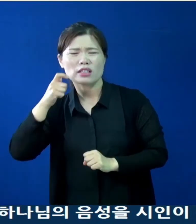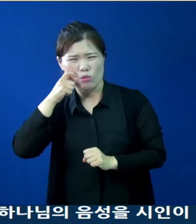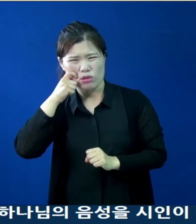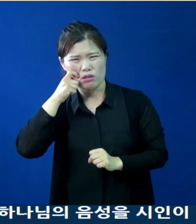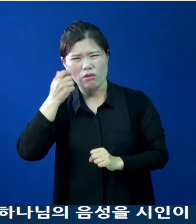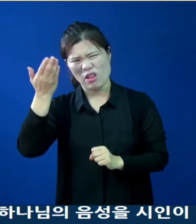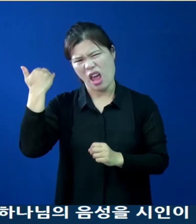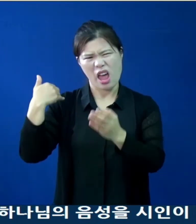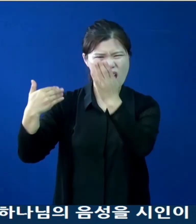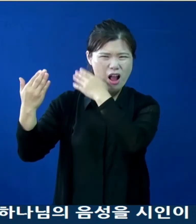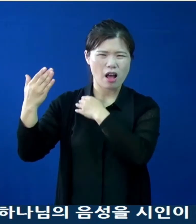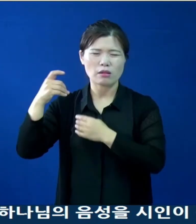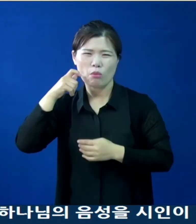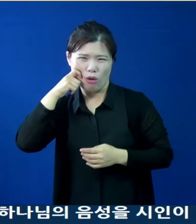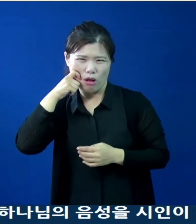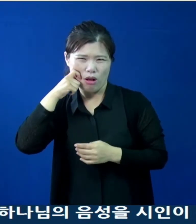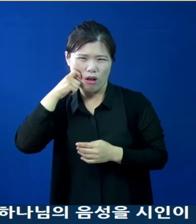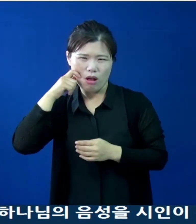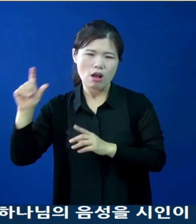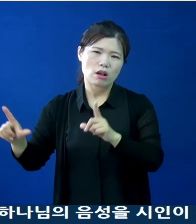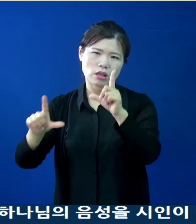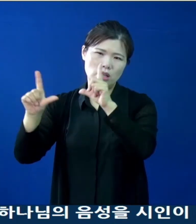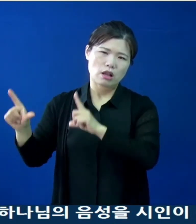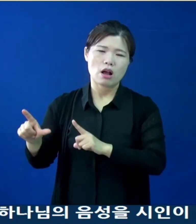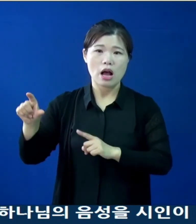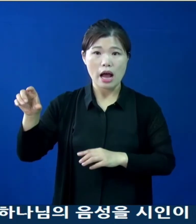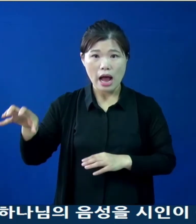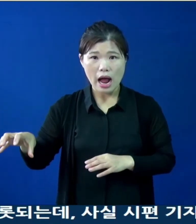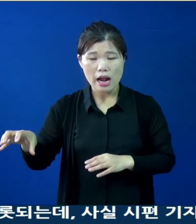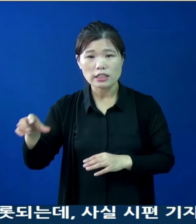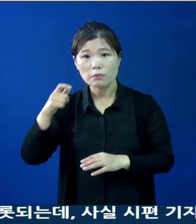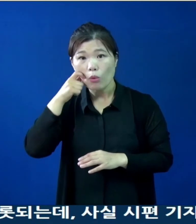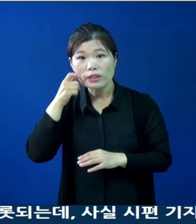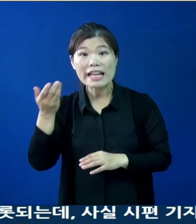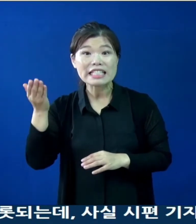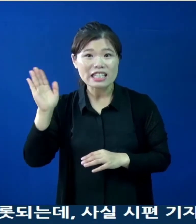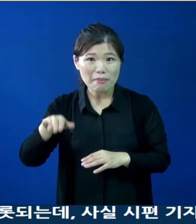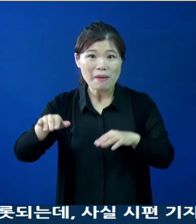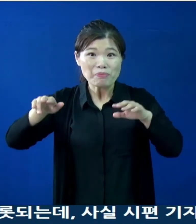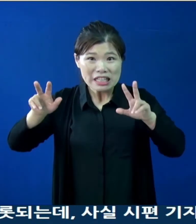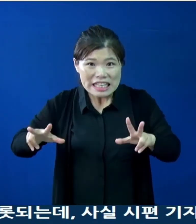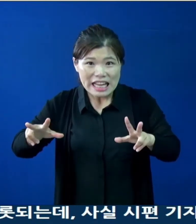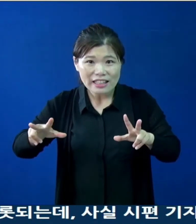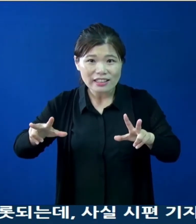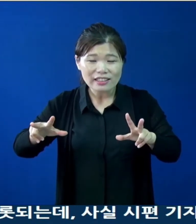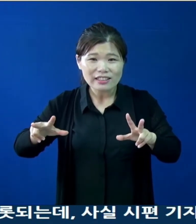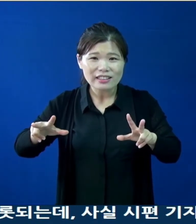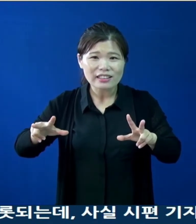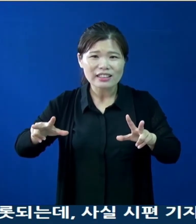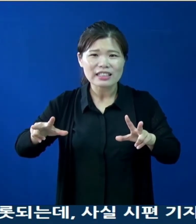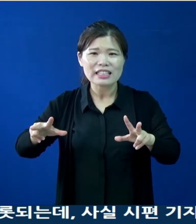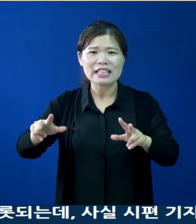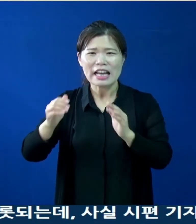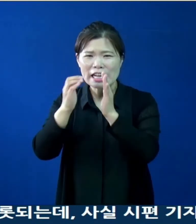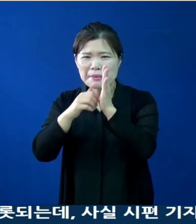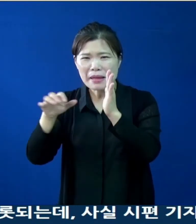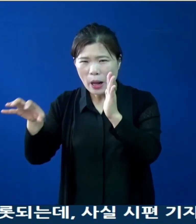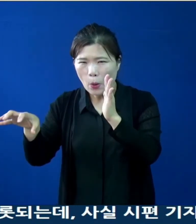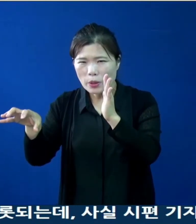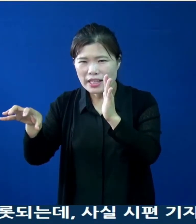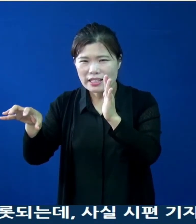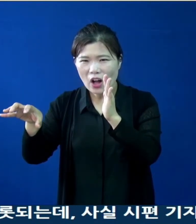없었는데 은밀한 곳에 거할 수 있는 이런 특권이 생겼음을 감격하는 이유가